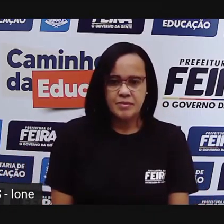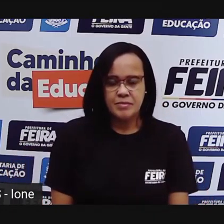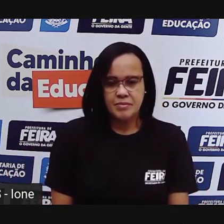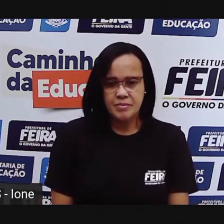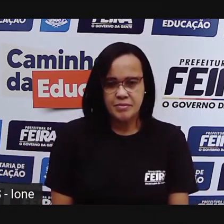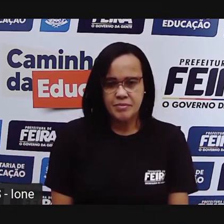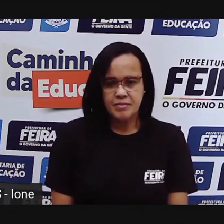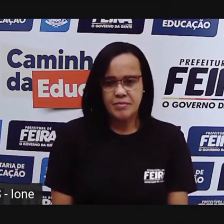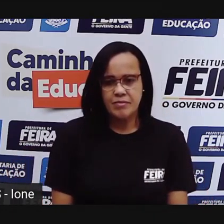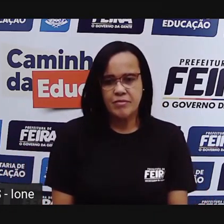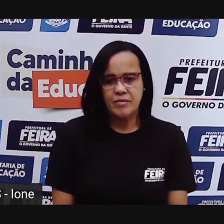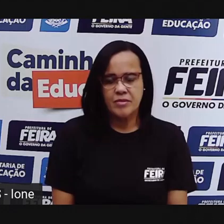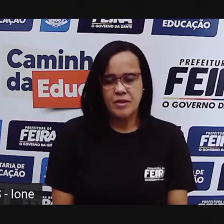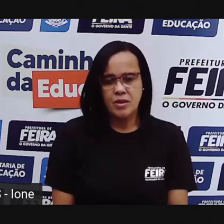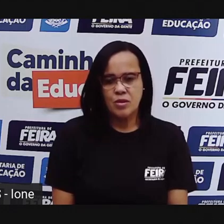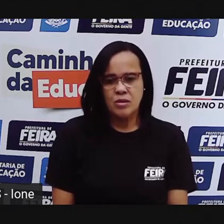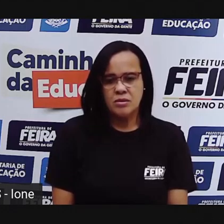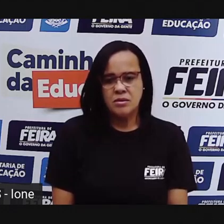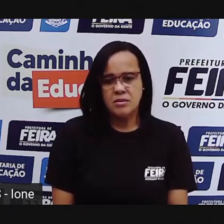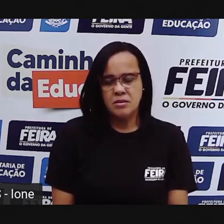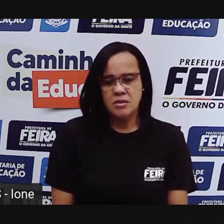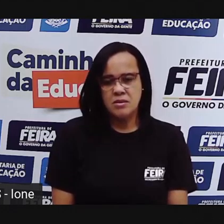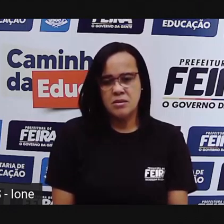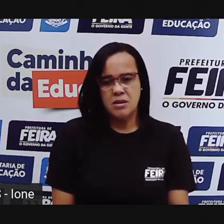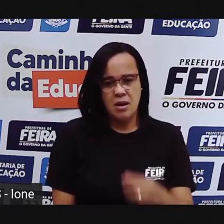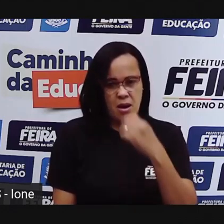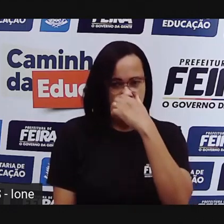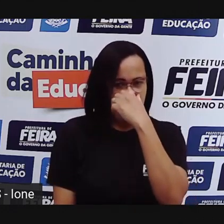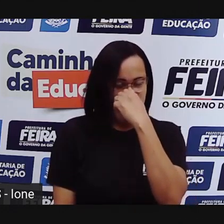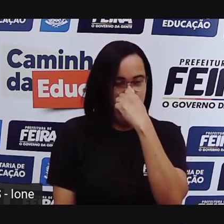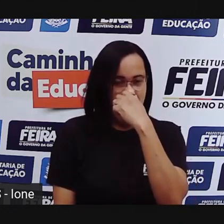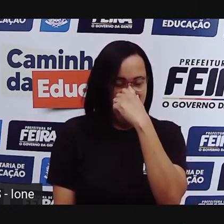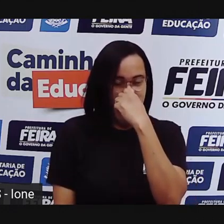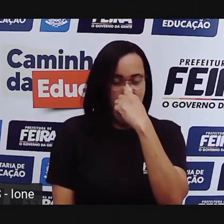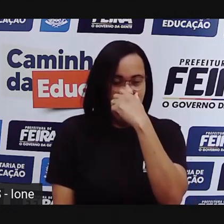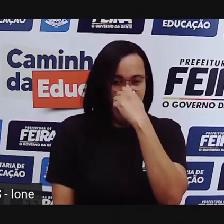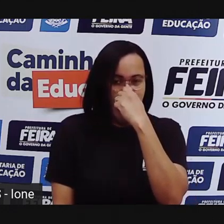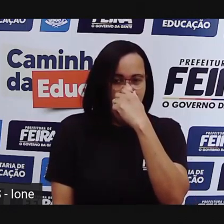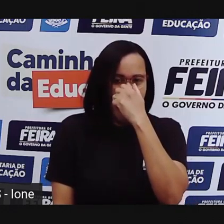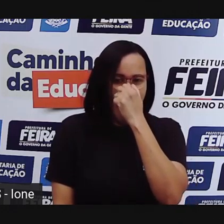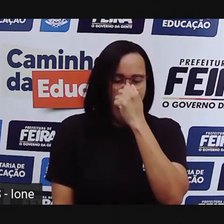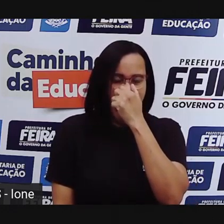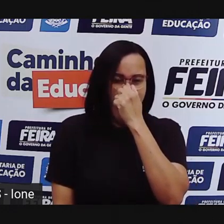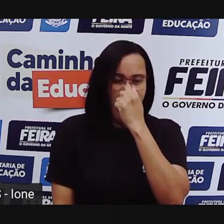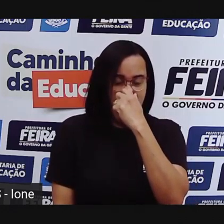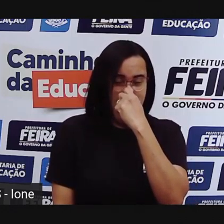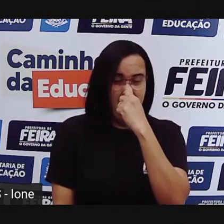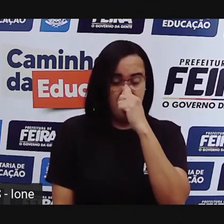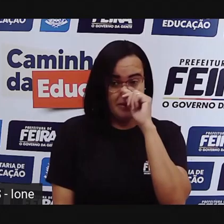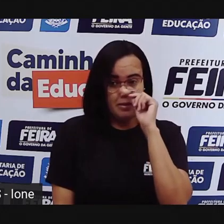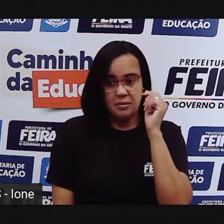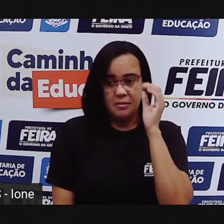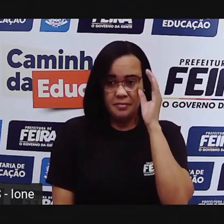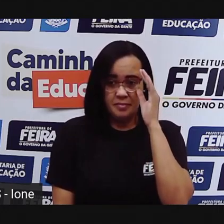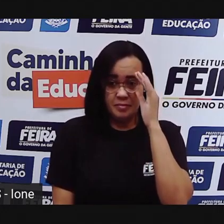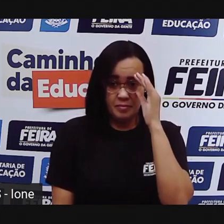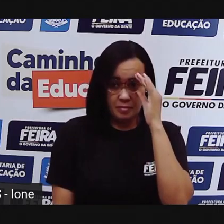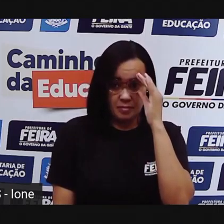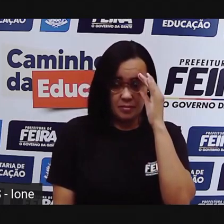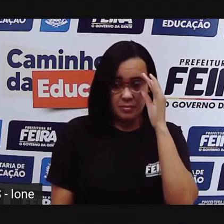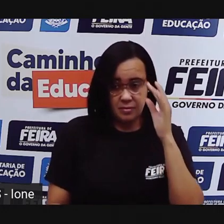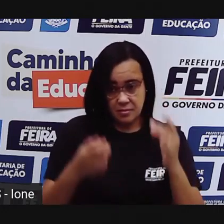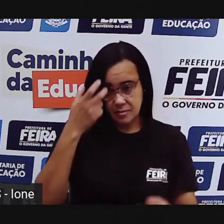deixa eu abrir espaço aqui na minha mesa, porque eu vou precisar de mais espaço. Eu vou colocar o jornal aqui, porque esse balangandã a gente vai